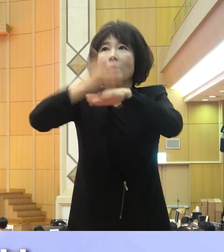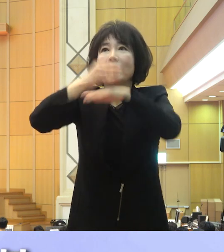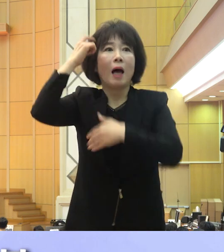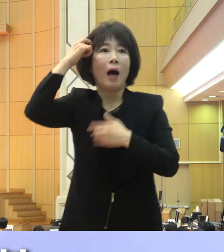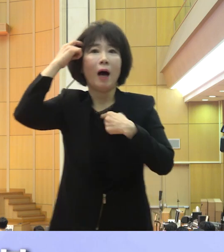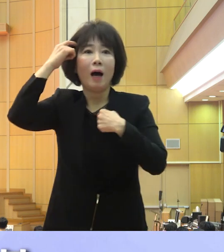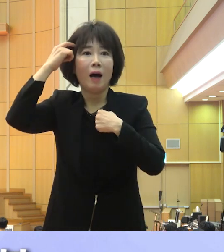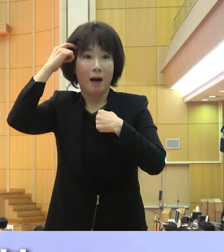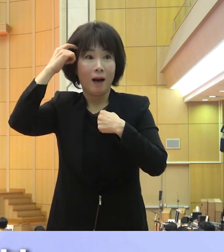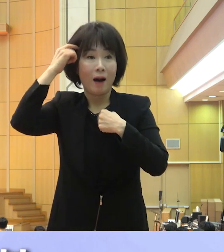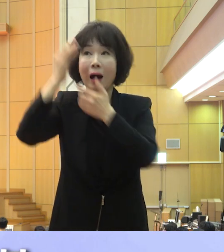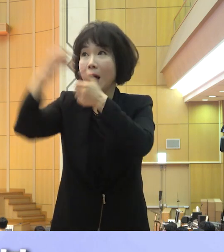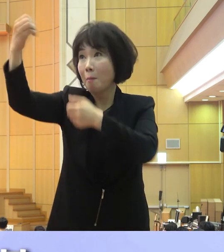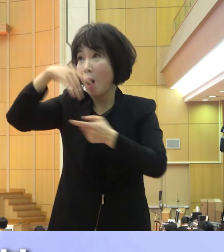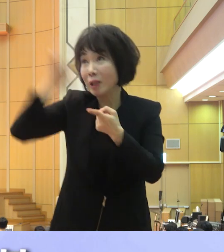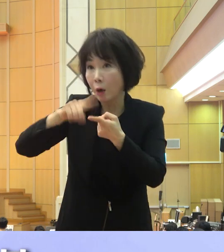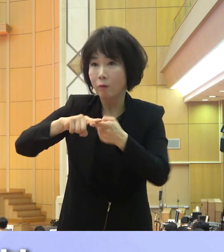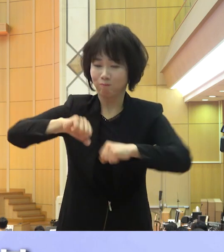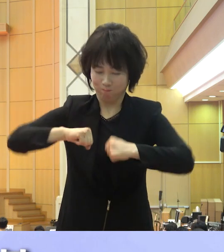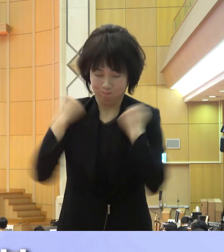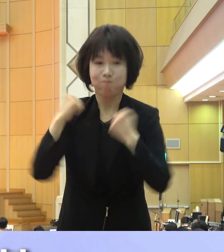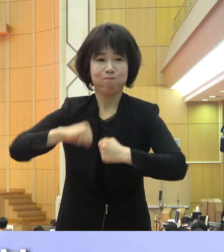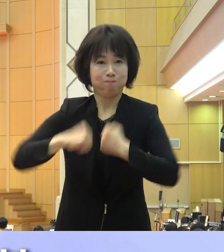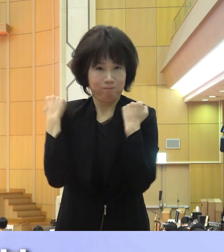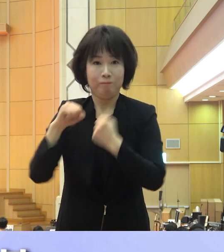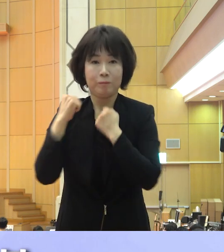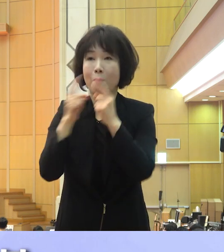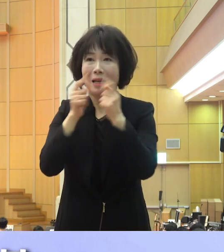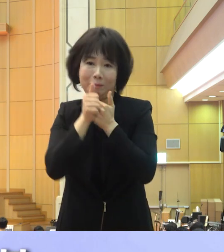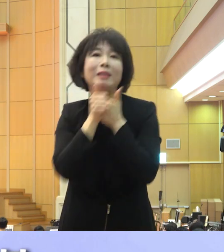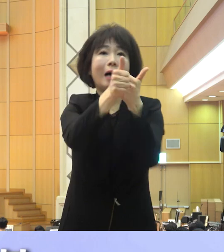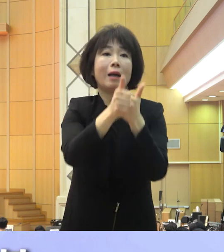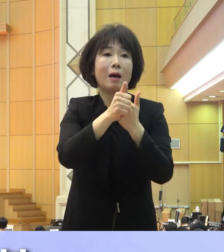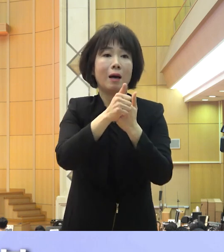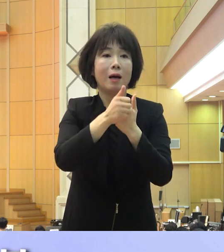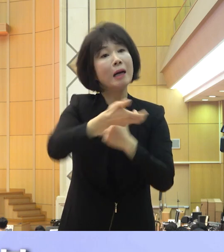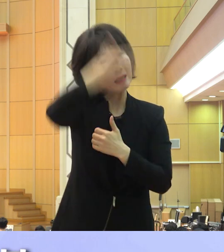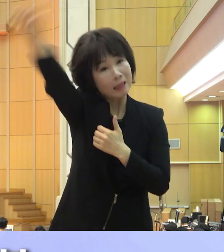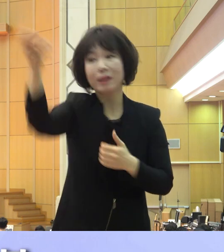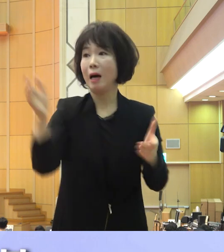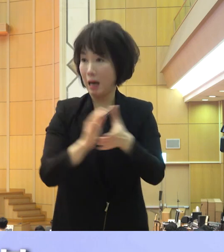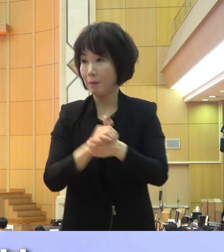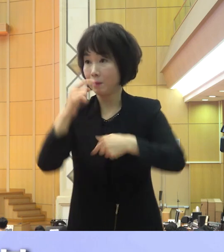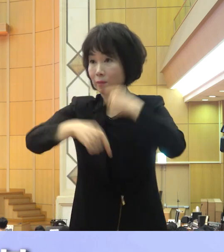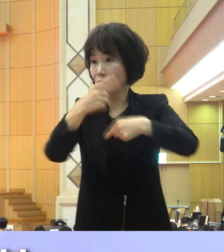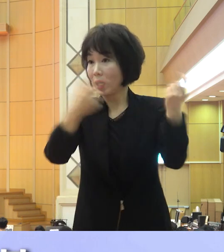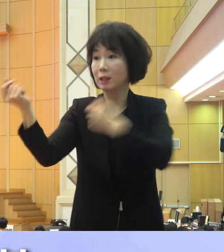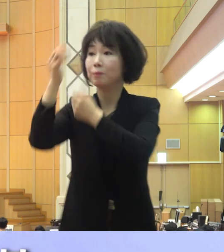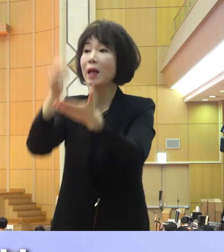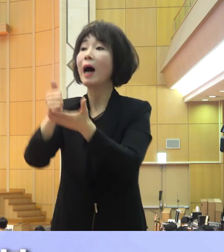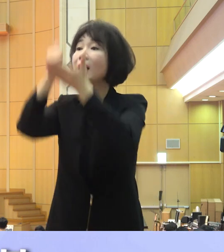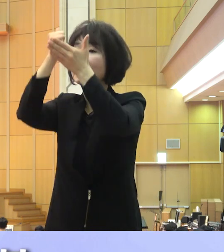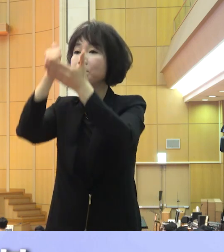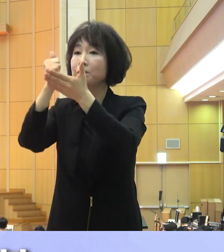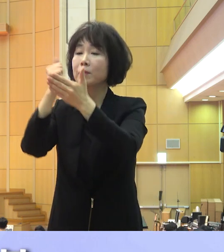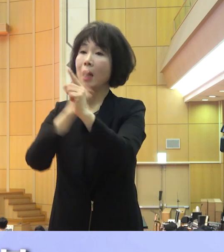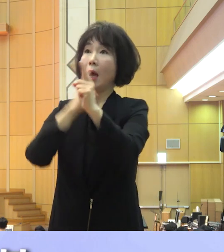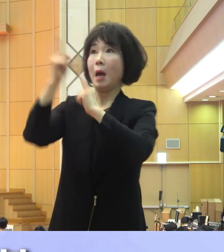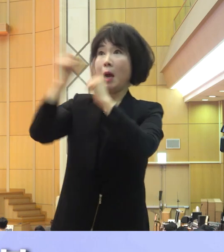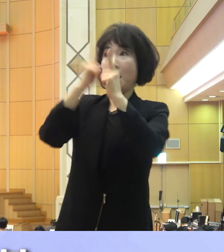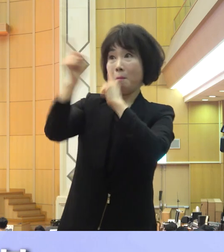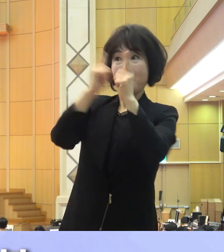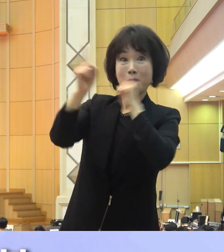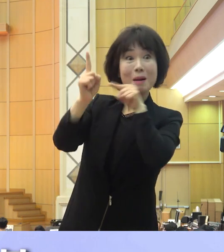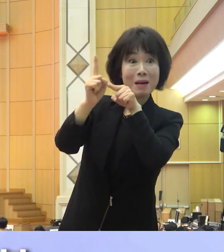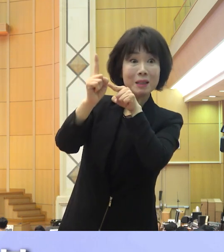12장 4절에 보니까 하나님의 말씀을 쫓아갔고 그랬어요. 따라합시다. 하나님의